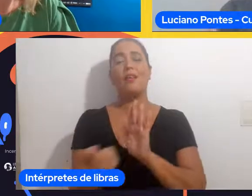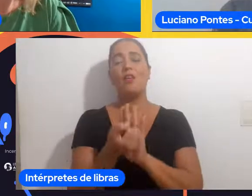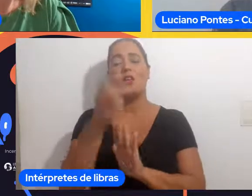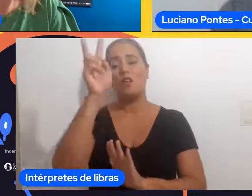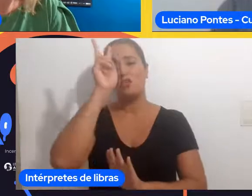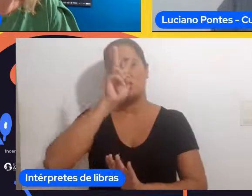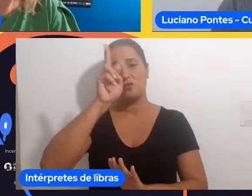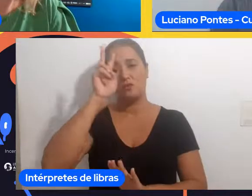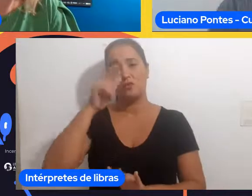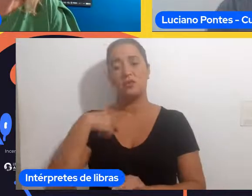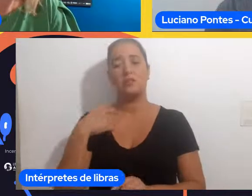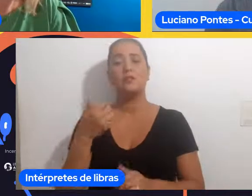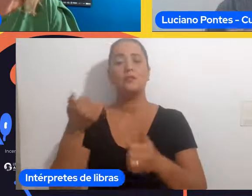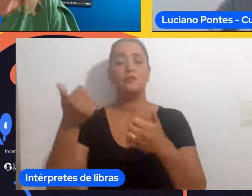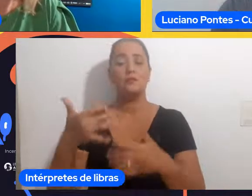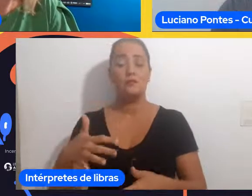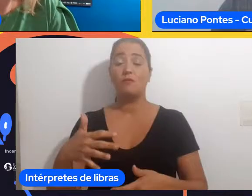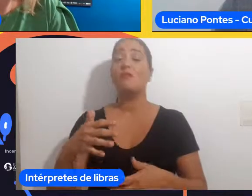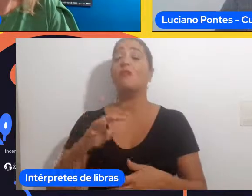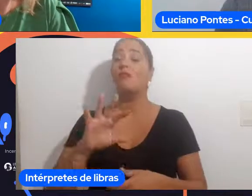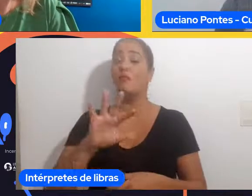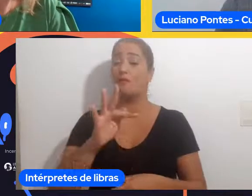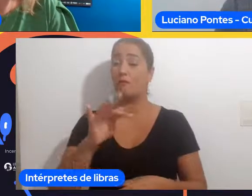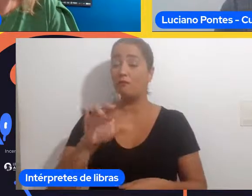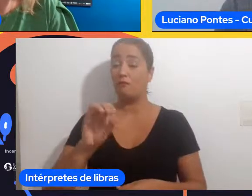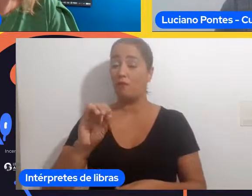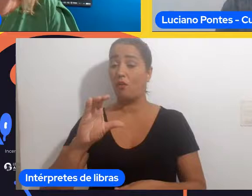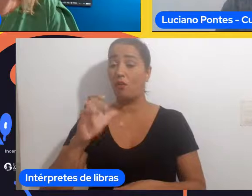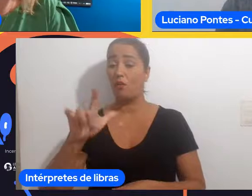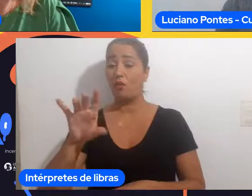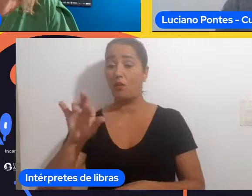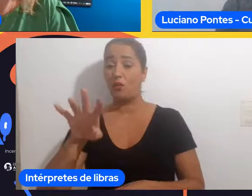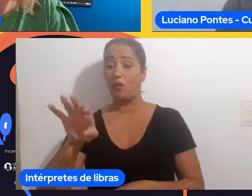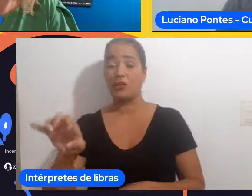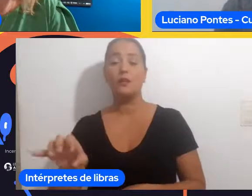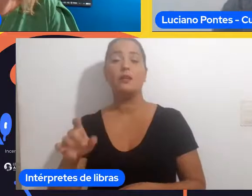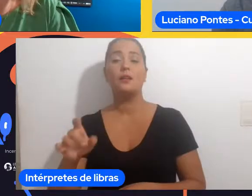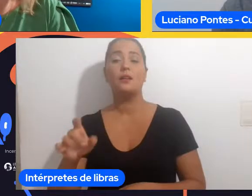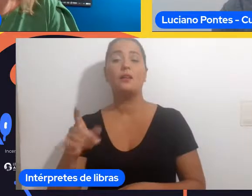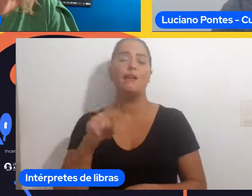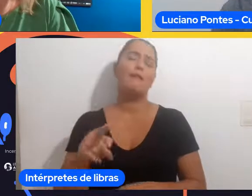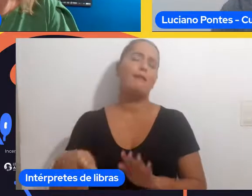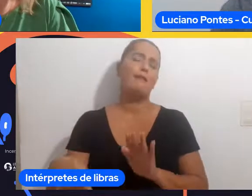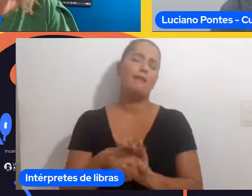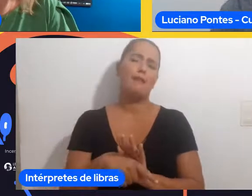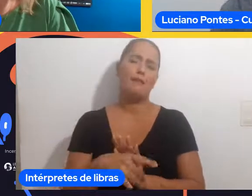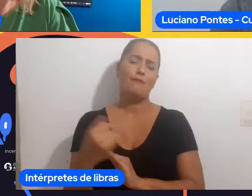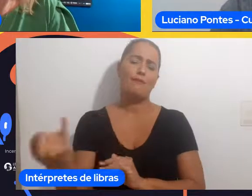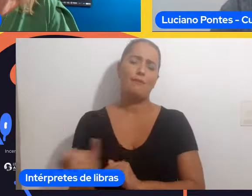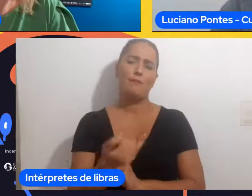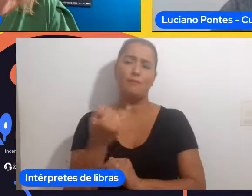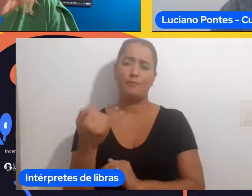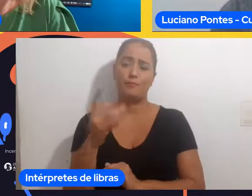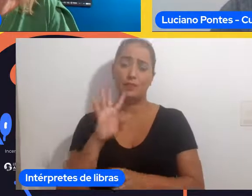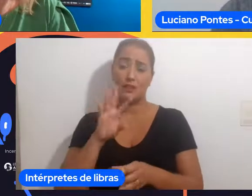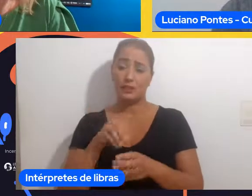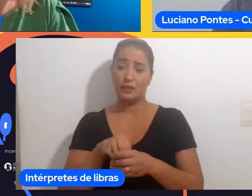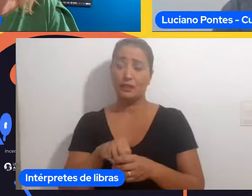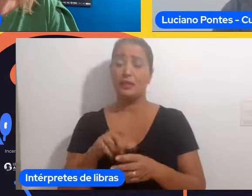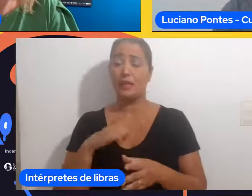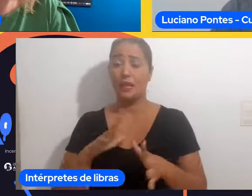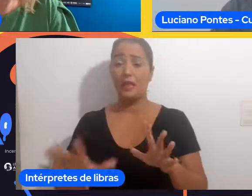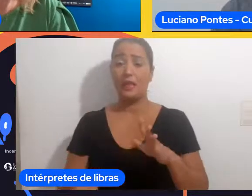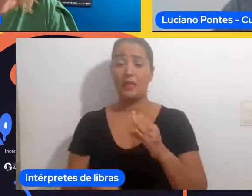chamar folclore, mas eu gosto de chamar patrimônio porque é uma riqueza que a gente tem, de fato, porque nelas estão aí muitos conteúdos, né,